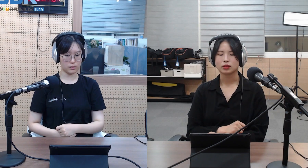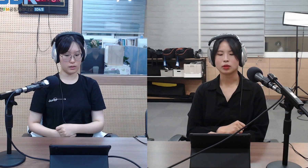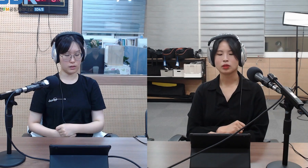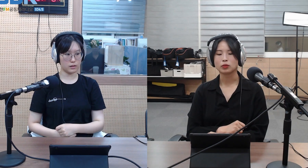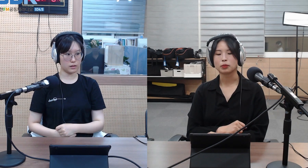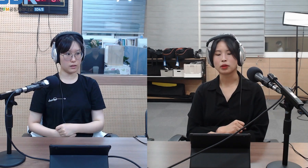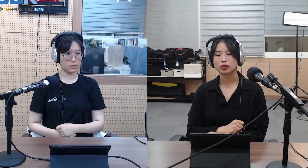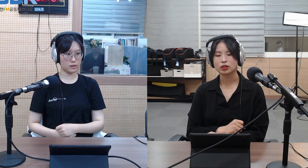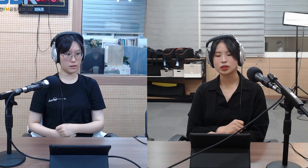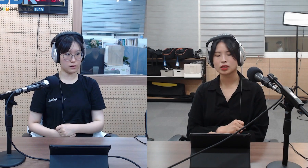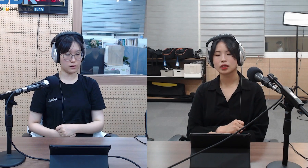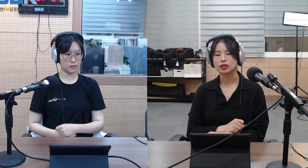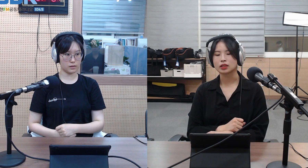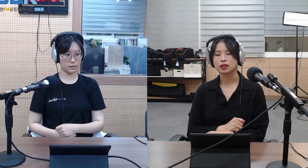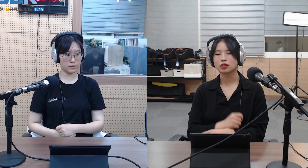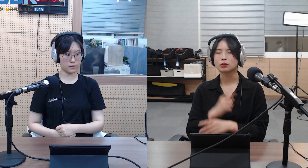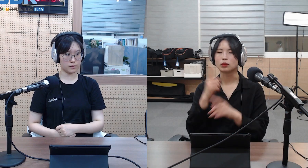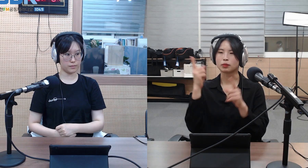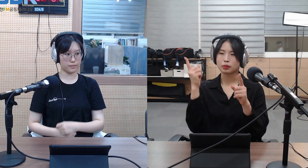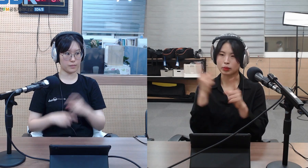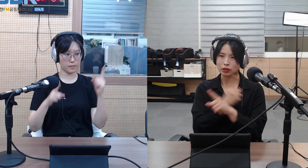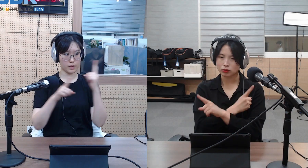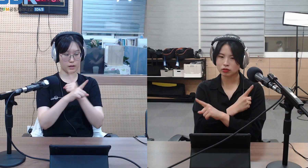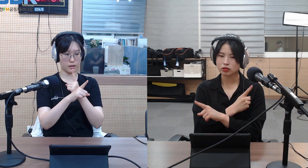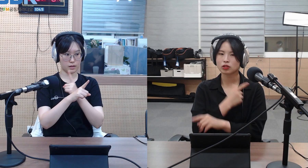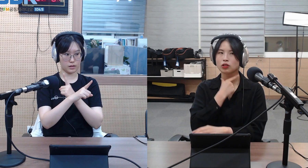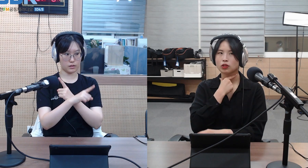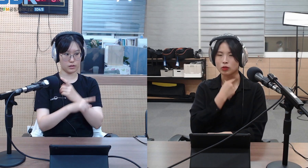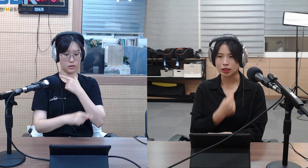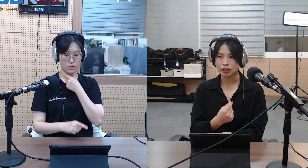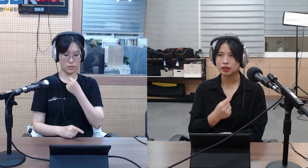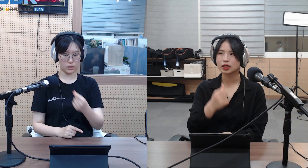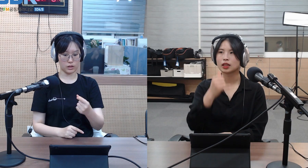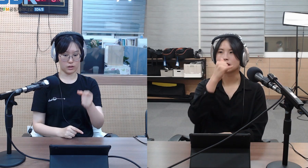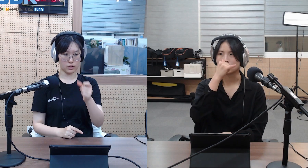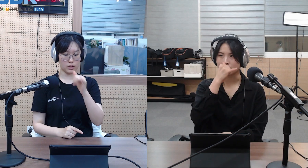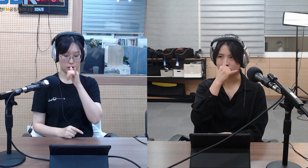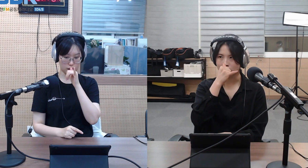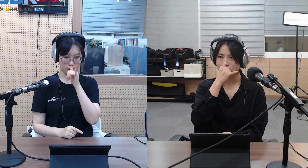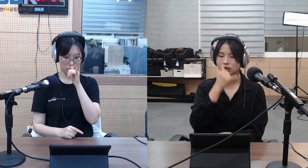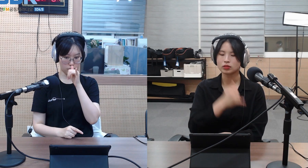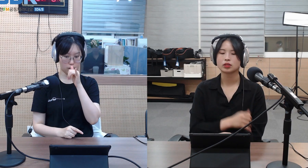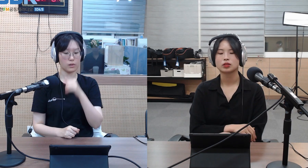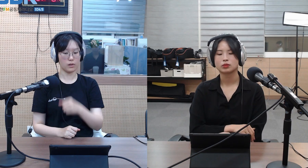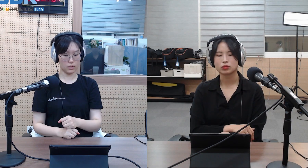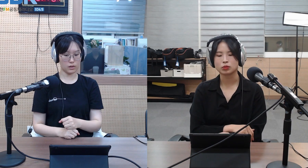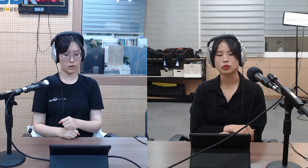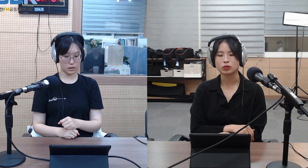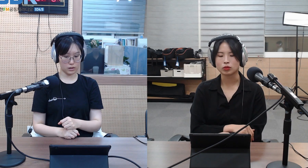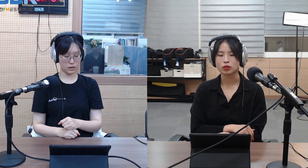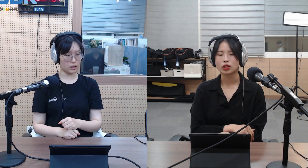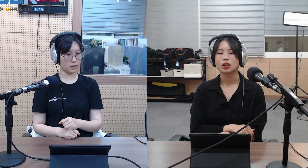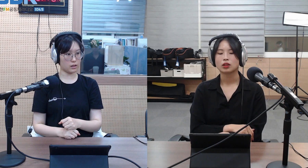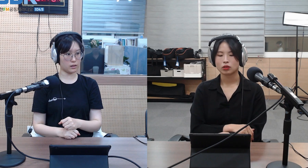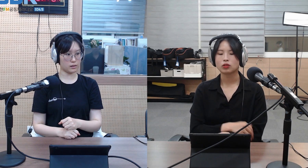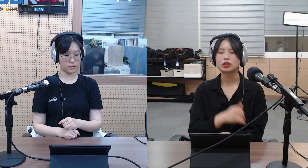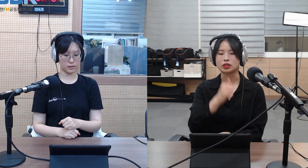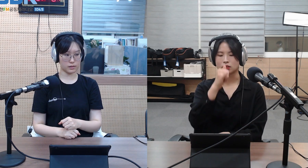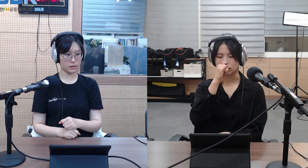그러면 뭐 변경사항 있나요? 뭐 바꾸는 거 원하는 게 있나요? 물어보고 네.